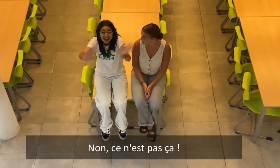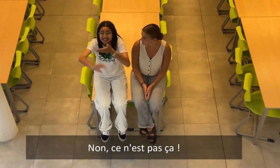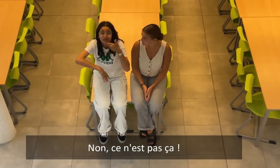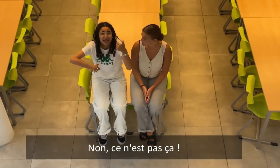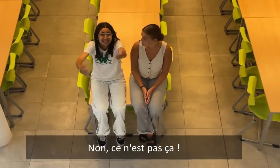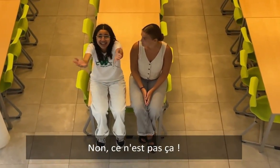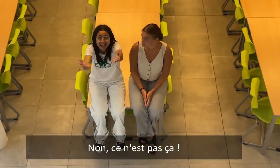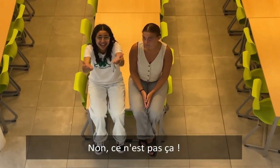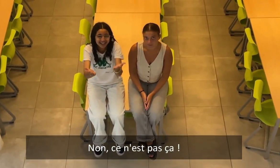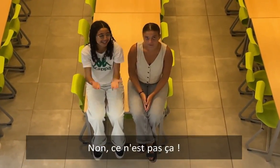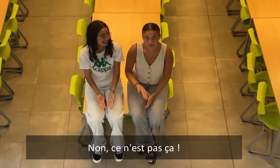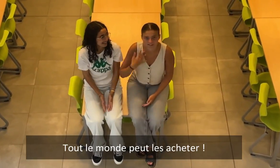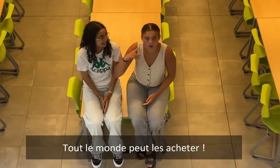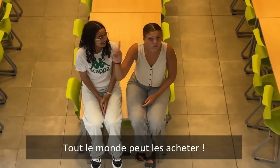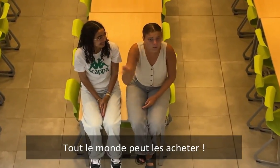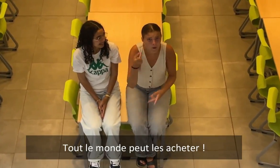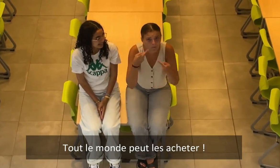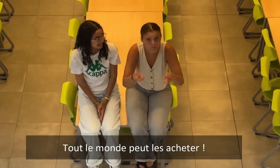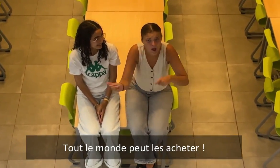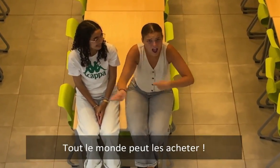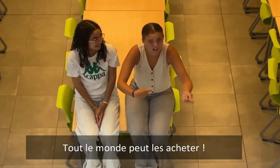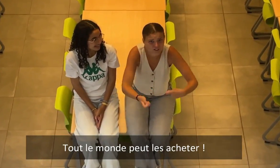Non, c'est pas ça! Tout le monde peut les acheter.